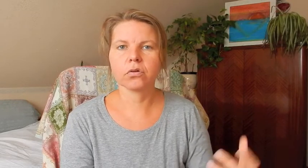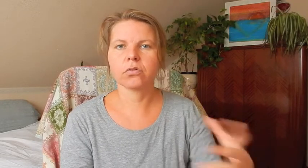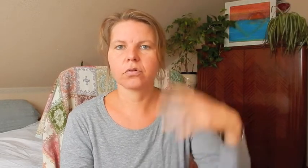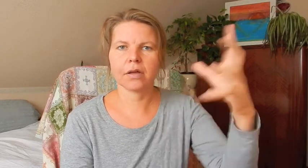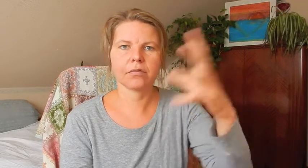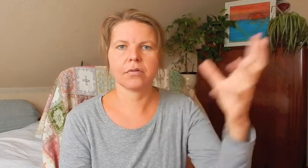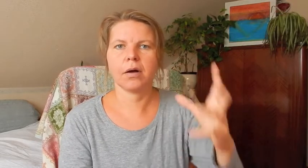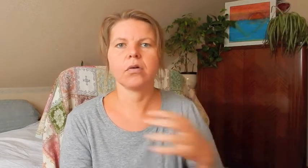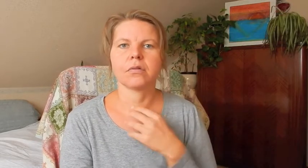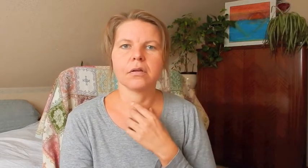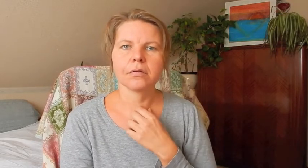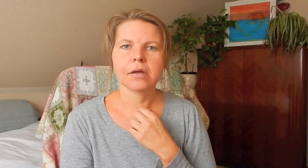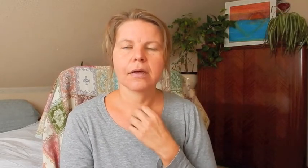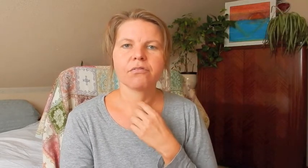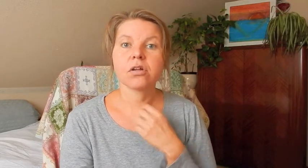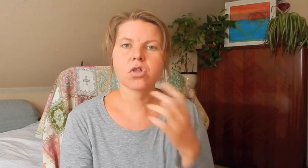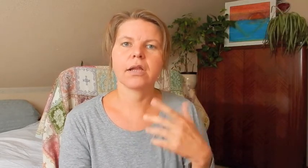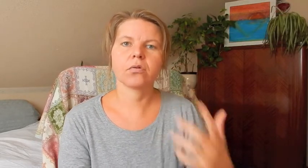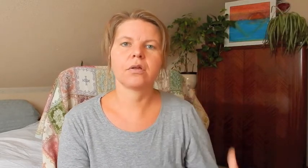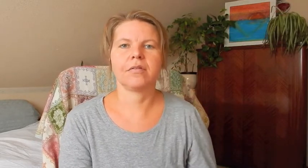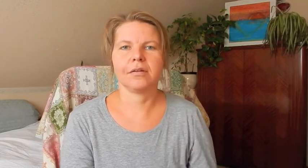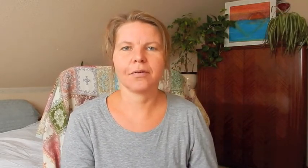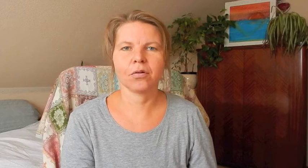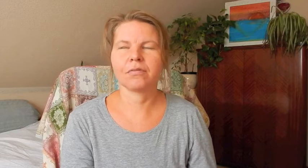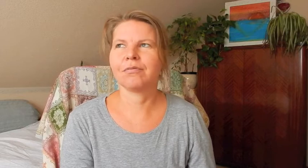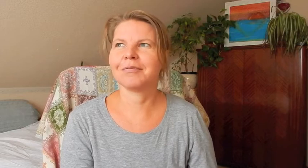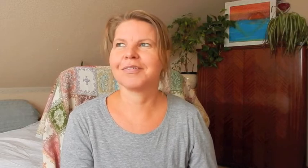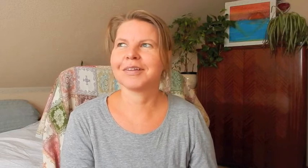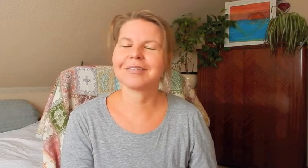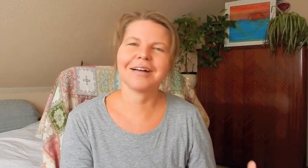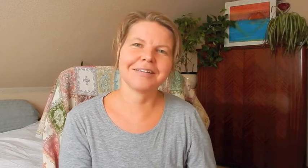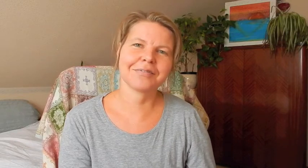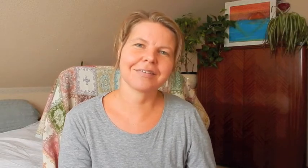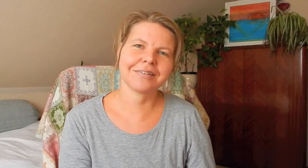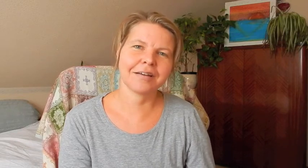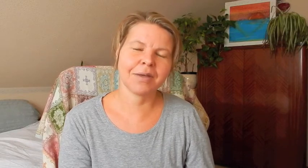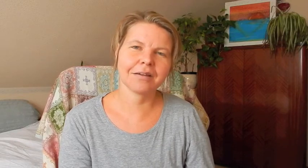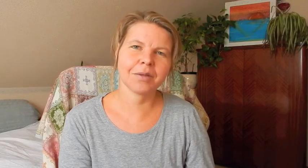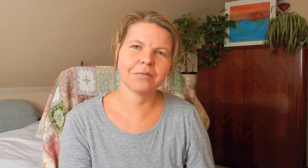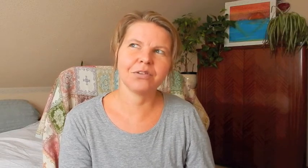ausgelöst durch das, was im Außen ist, viel schneller durchziehen. Und das ist halt das, was ich da gemerkt habe nach dem